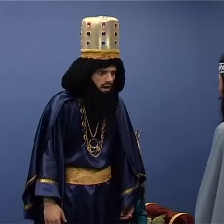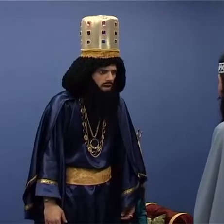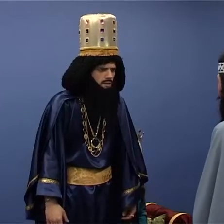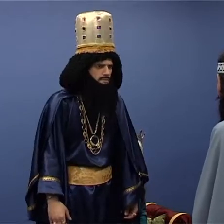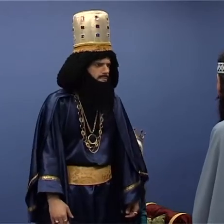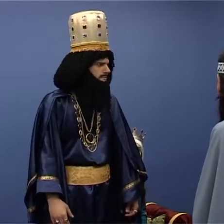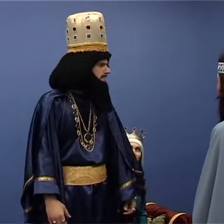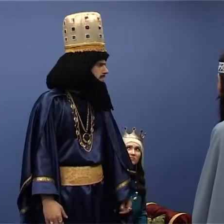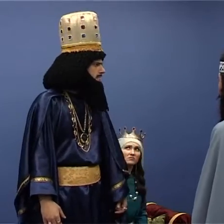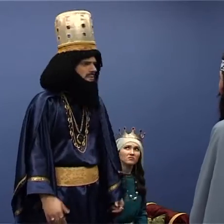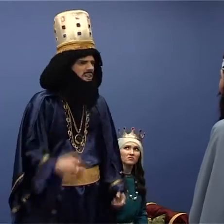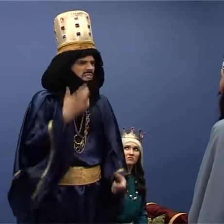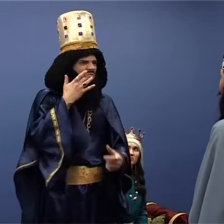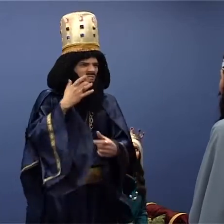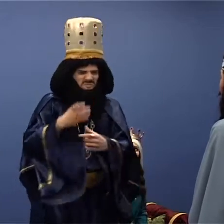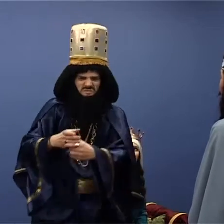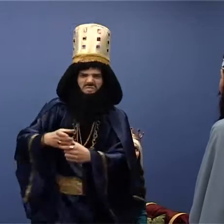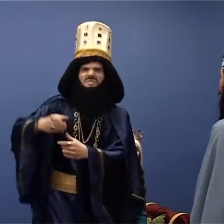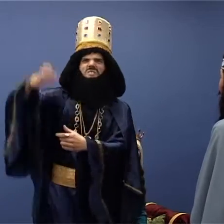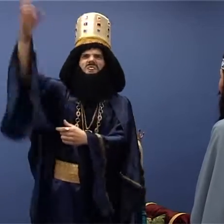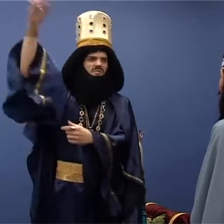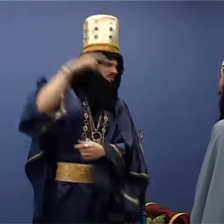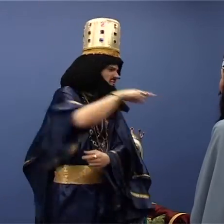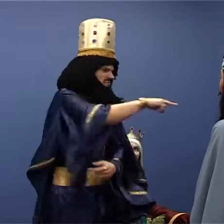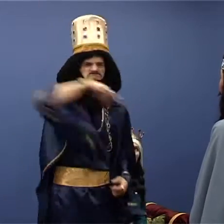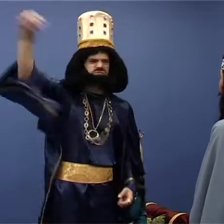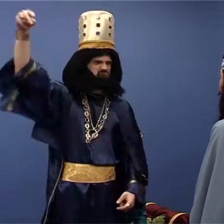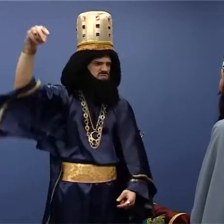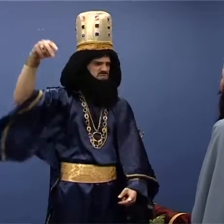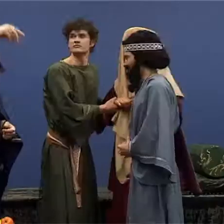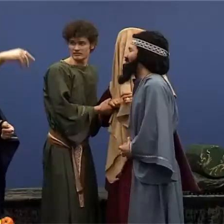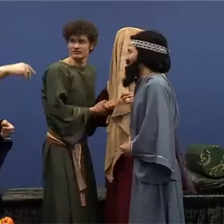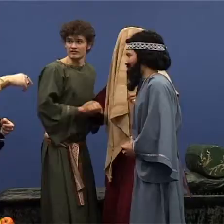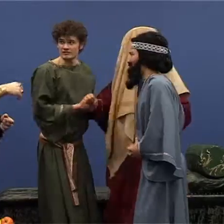нем». И Амана повесили на столбе, который он